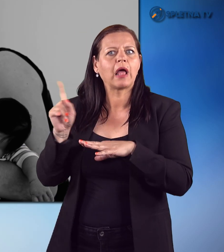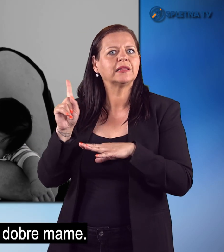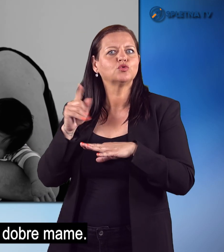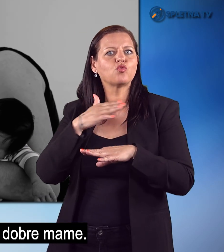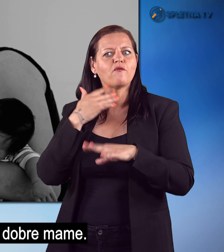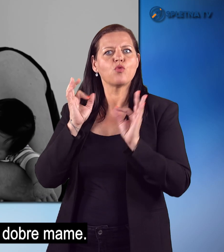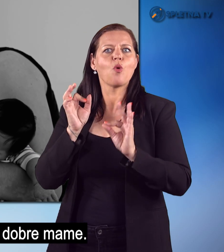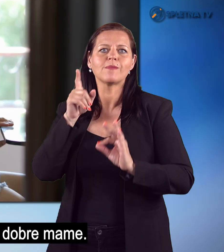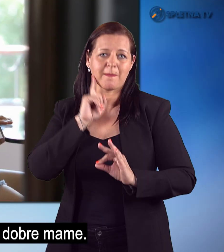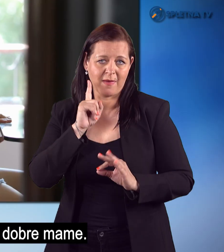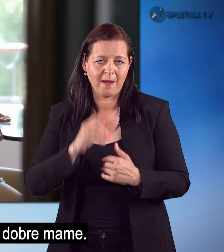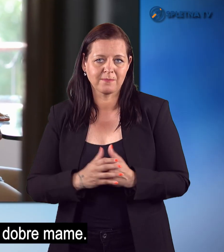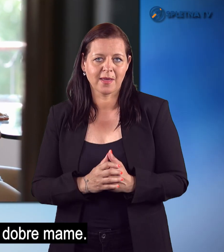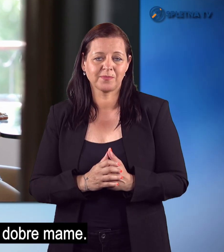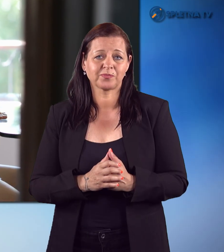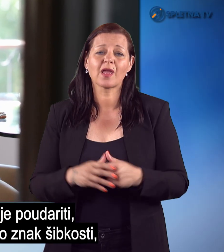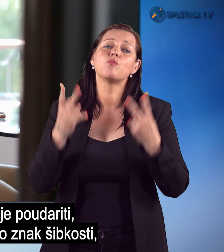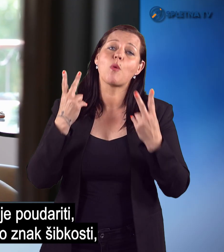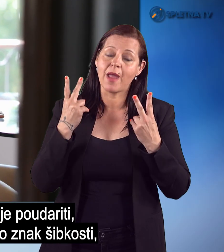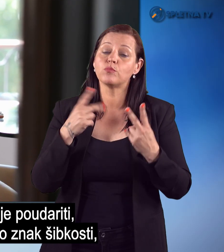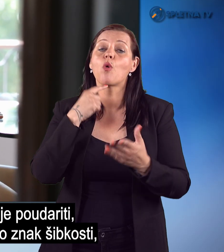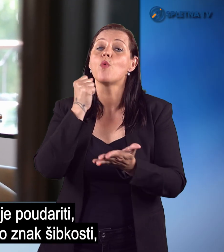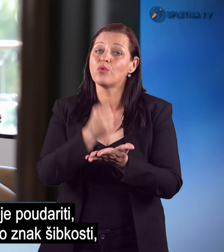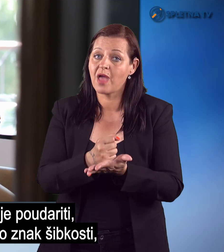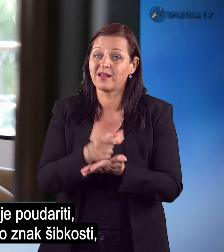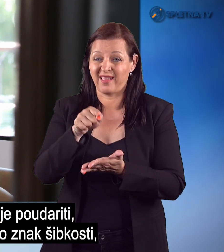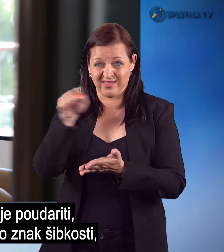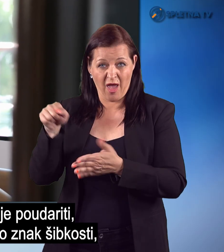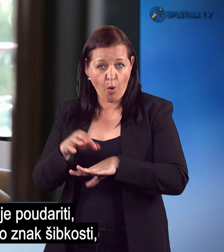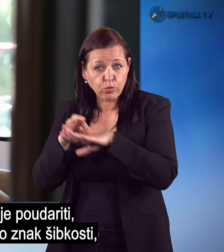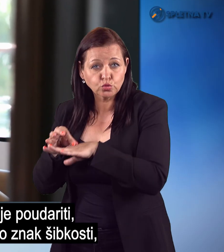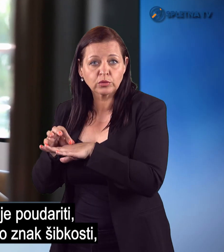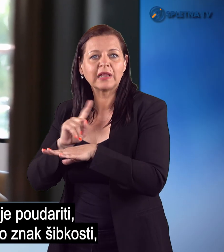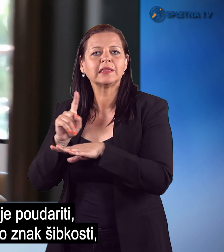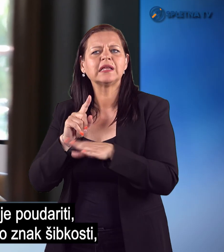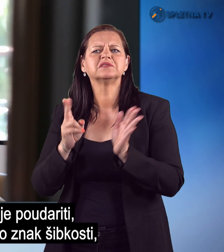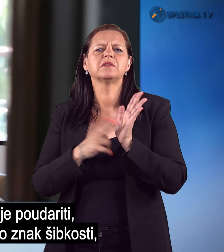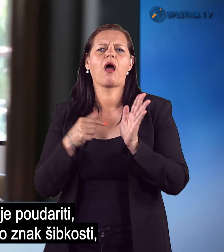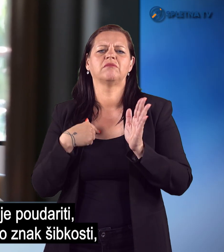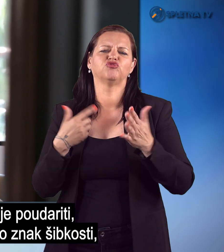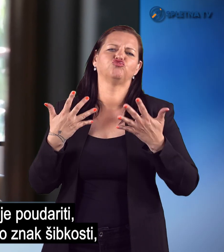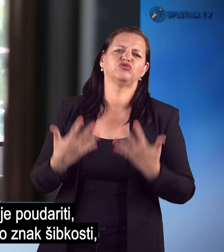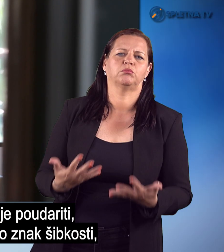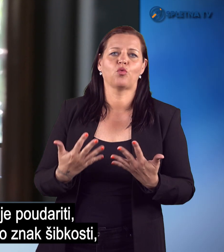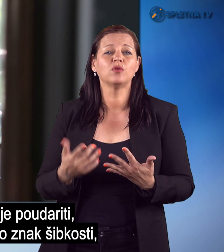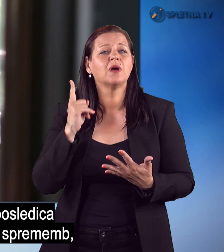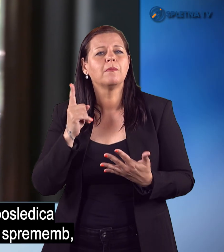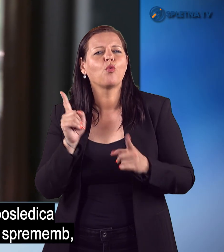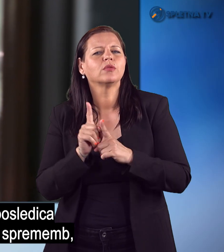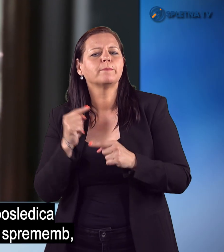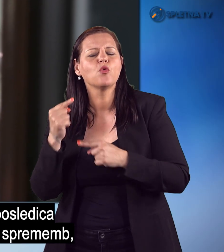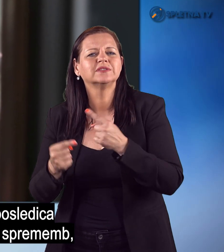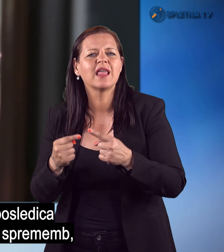da niso dovolj dobre mame. Pomembno je poudariti, da ti občutki niso znak šibkosti,